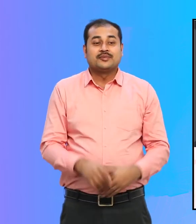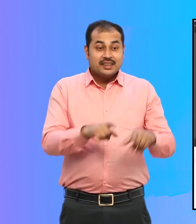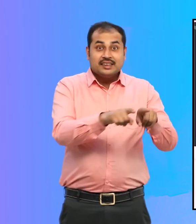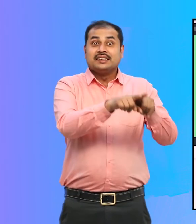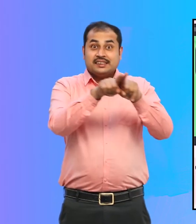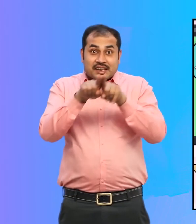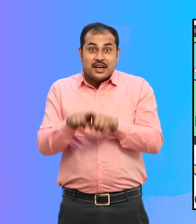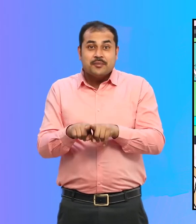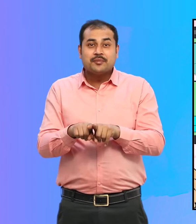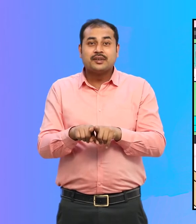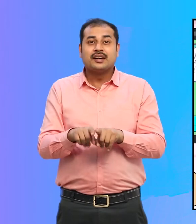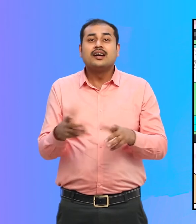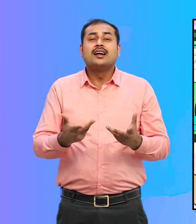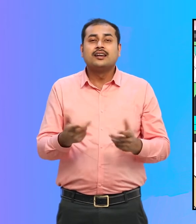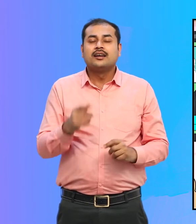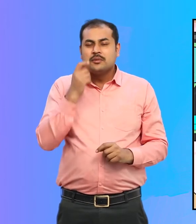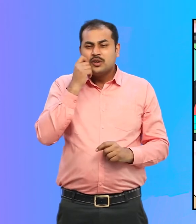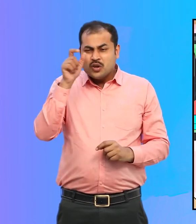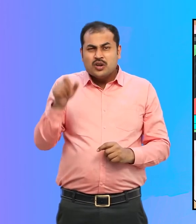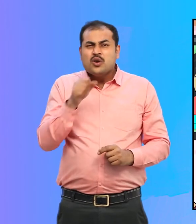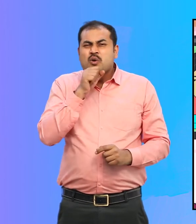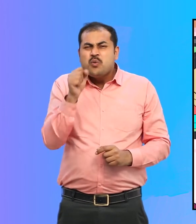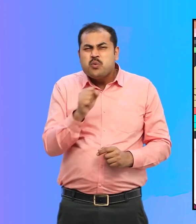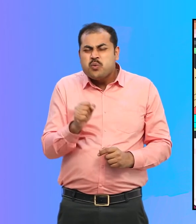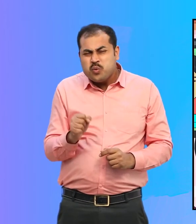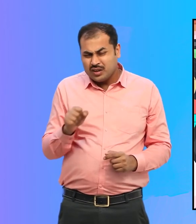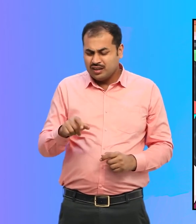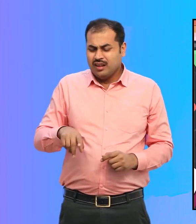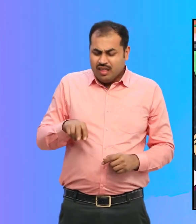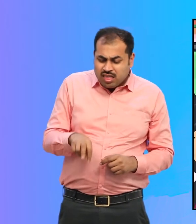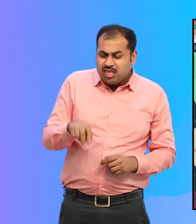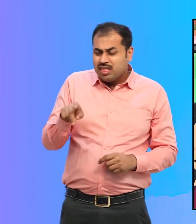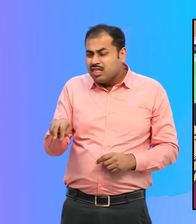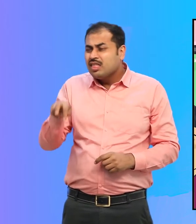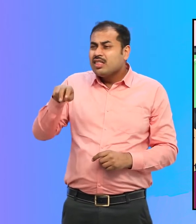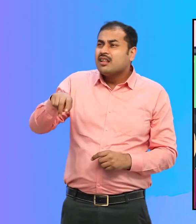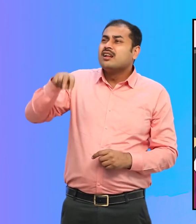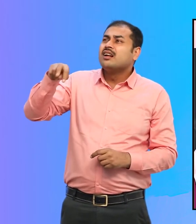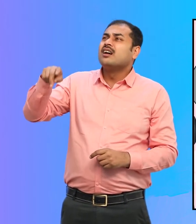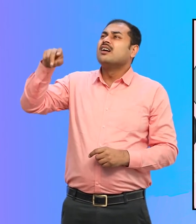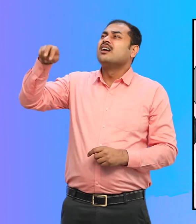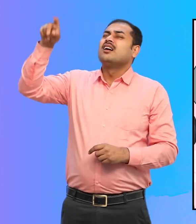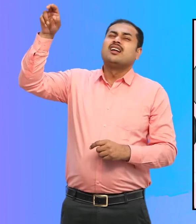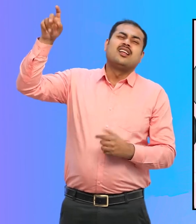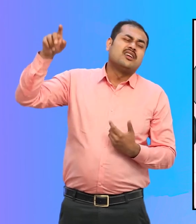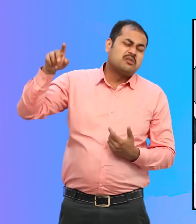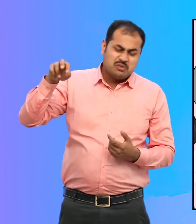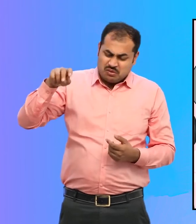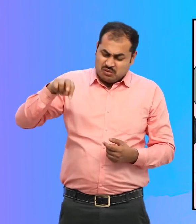यह बिलकुल वैसे ही जैसे ऊपर नीचे आने जाने के लिए दादाजी को लिफ्ट से मदद मिलती है